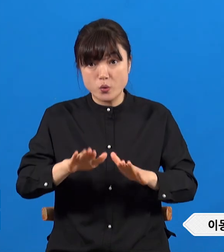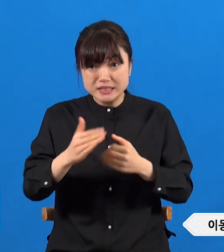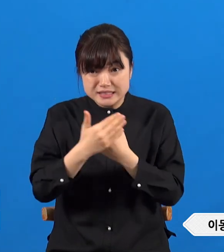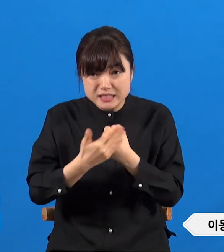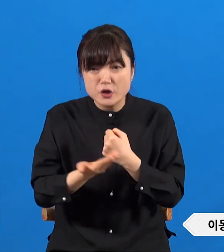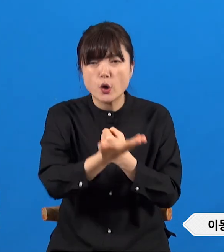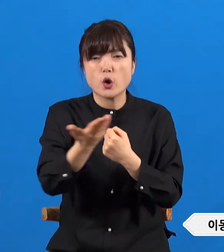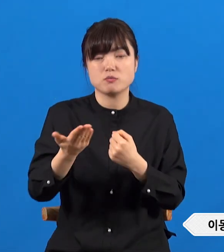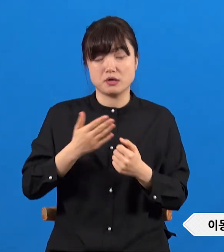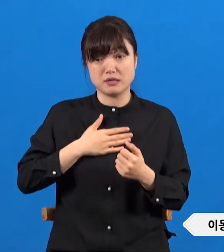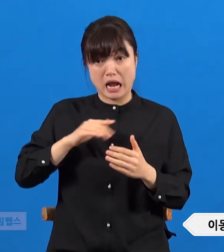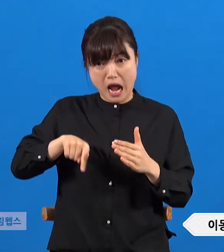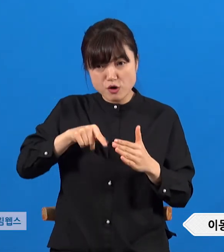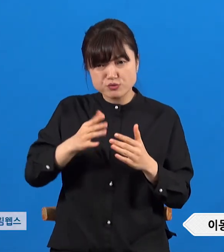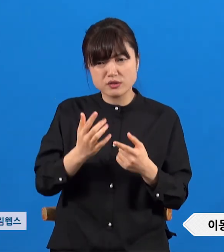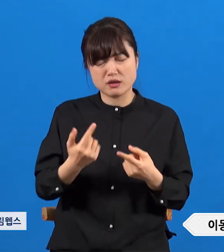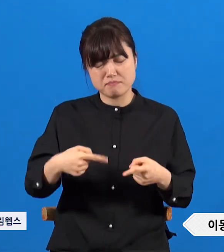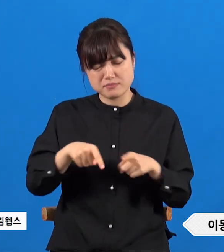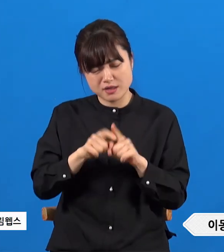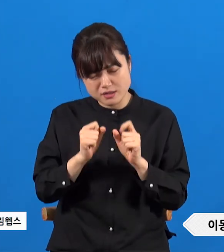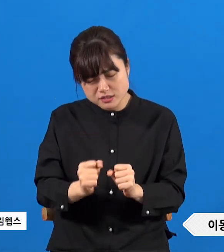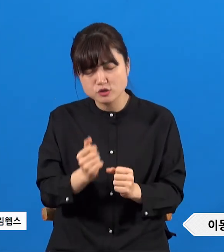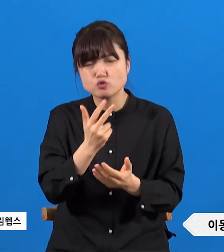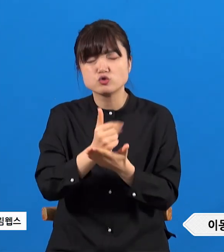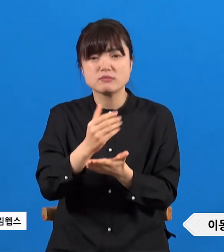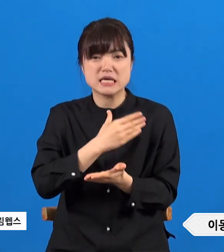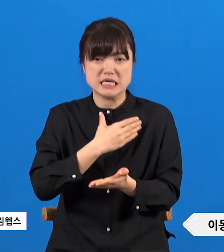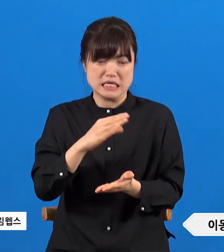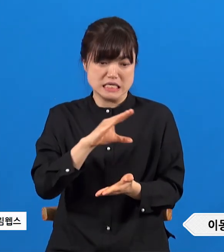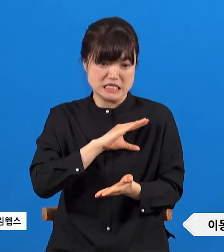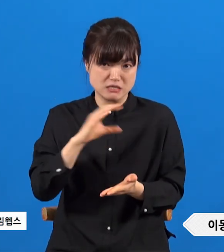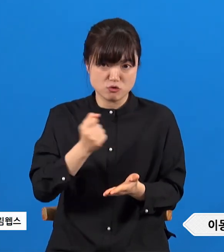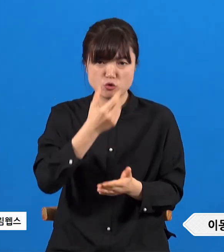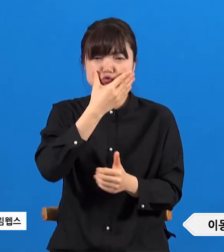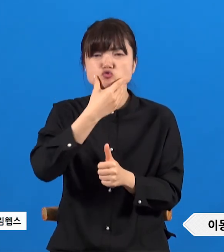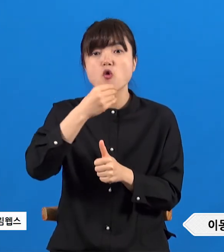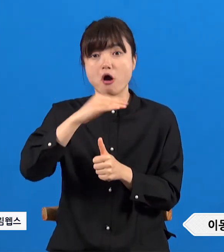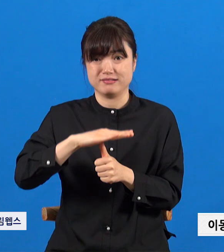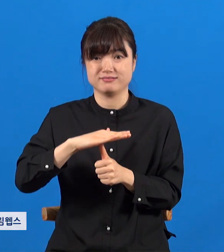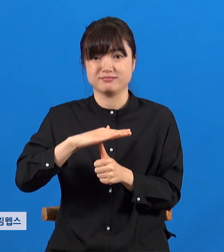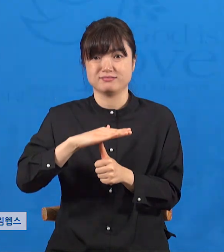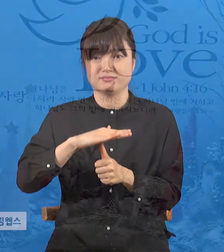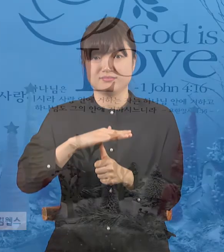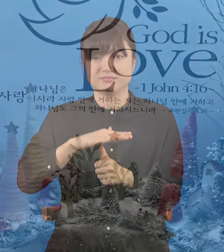이 은혜가 여러분과 저 가운데 함께 하시기를 주의 이름으로 축원합니다.